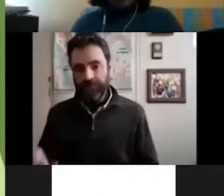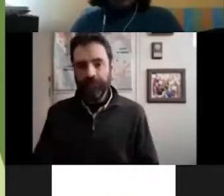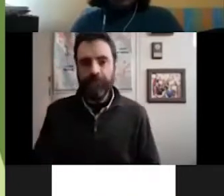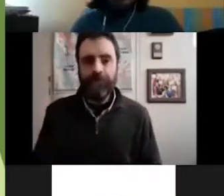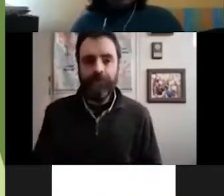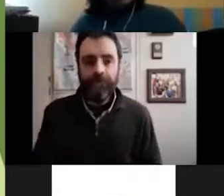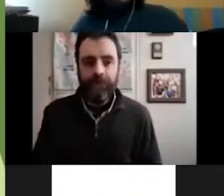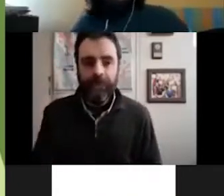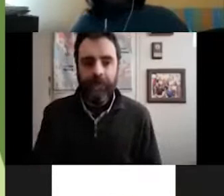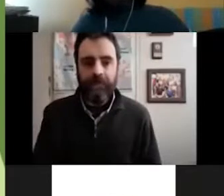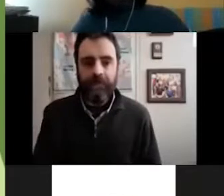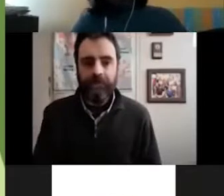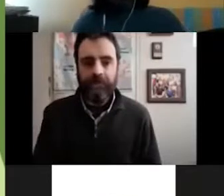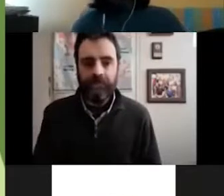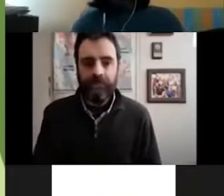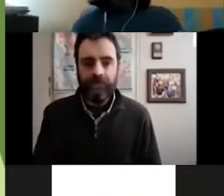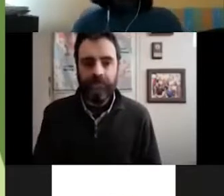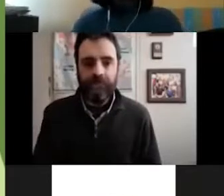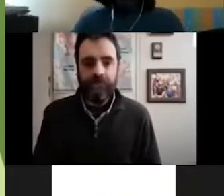aseo. ¿Bien?